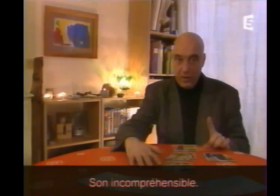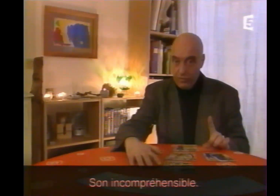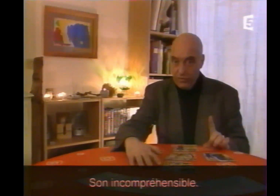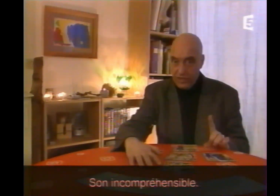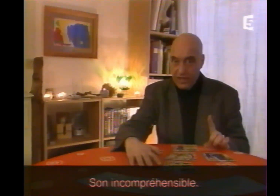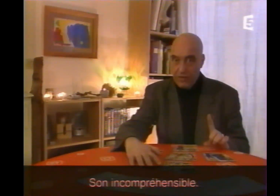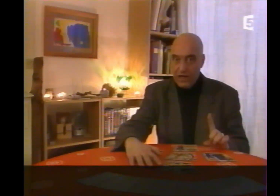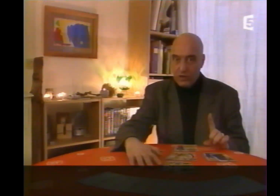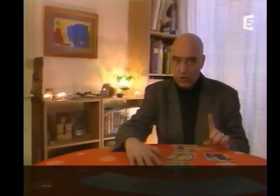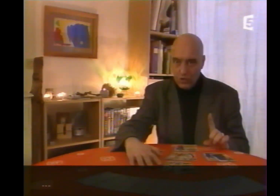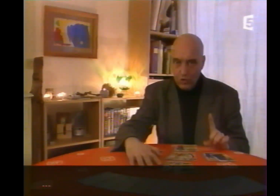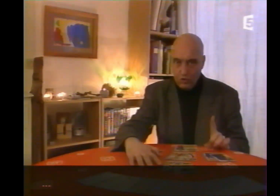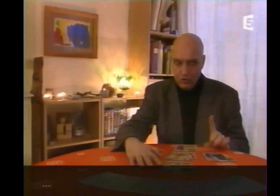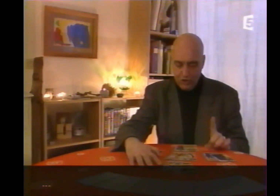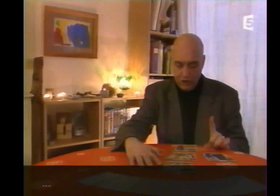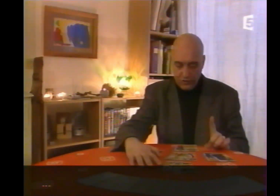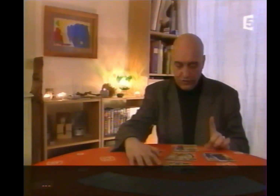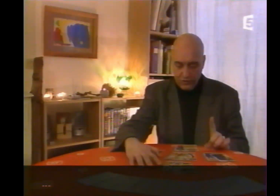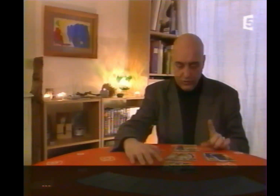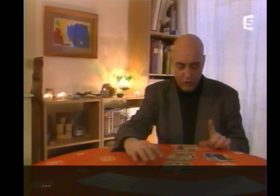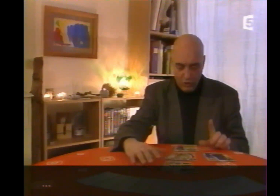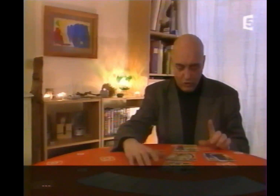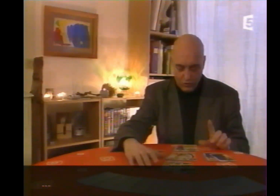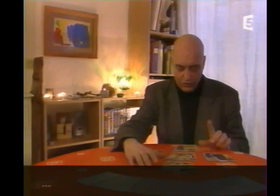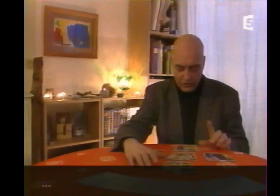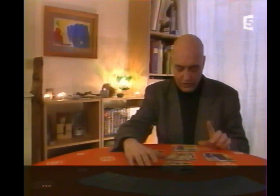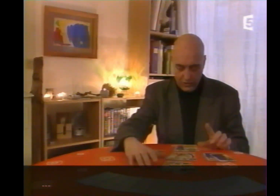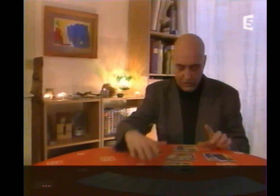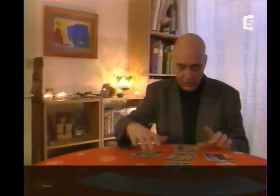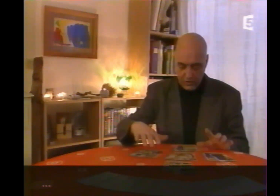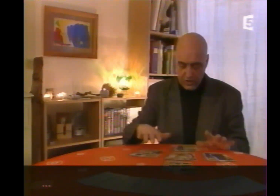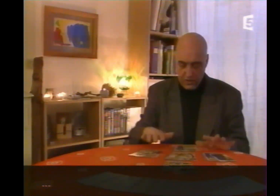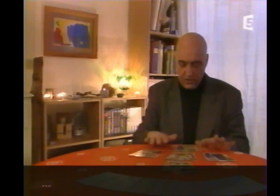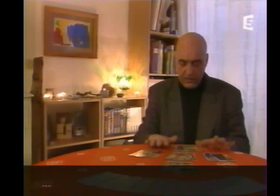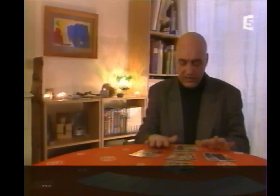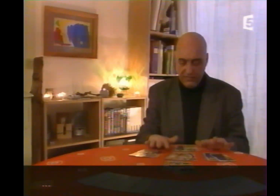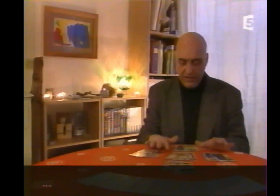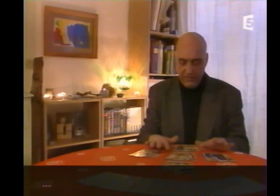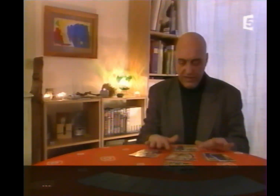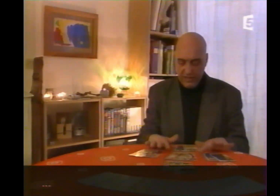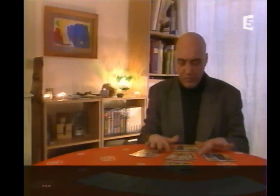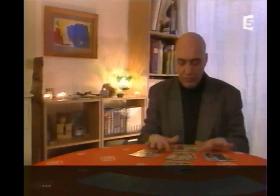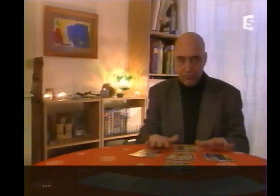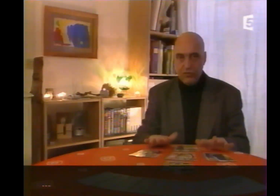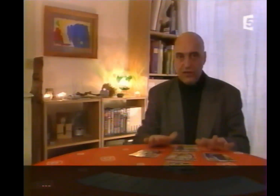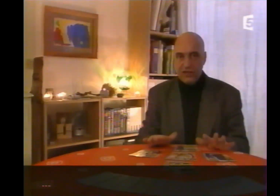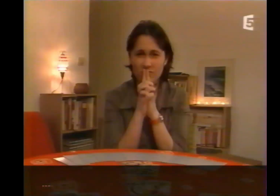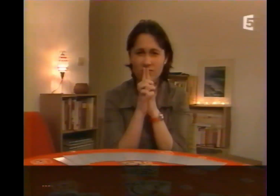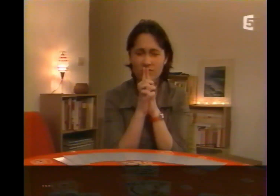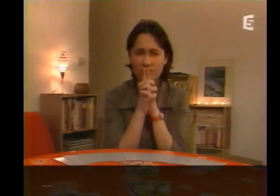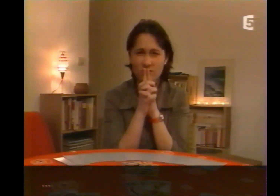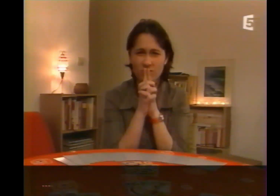Néanmoins, vous allez avoir un gros coup de chance, une rencontre qui va véritablement bouleverser votre